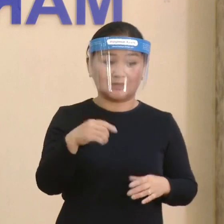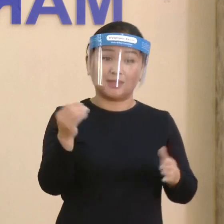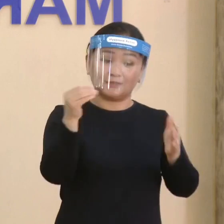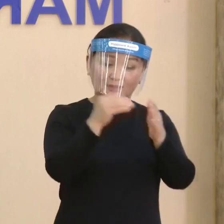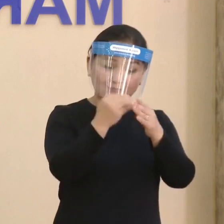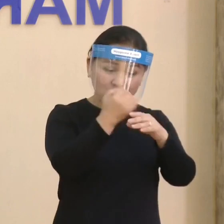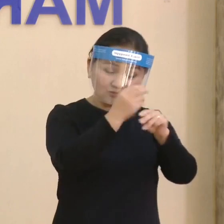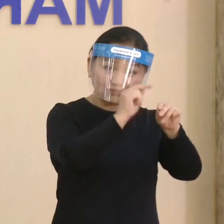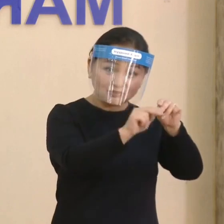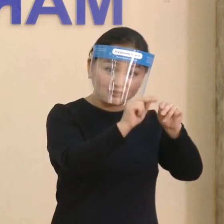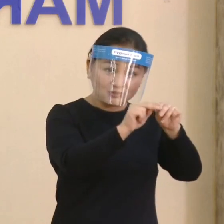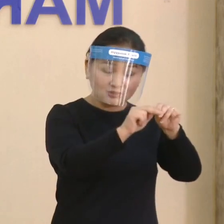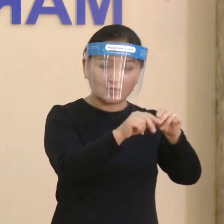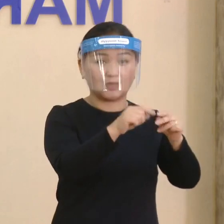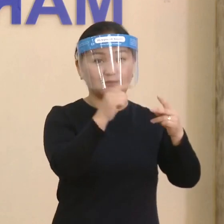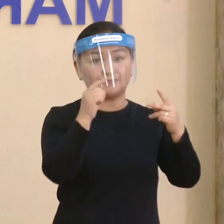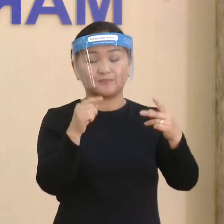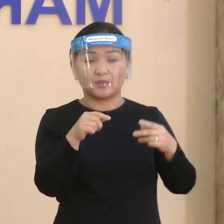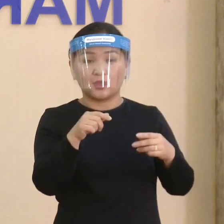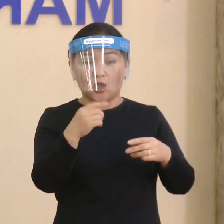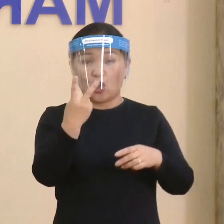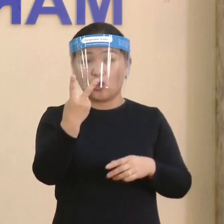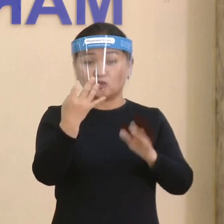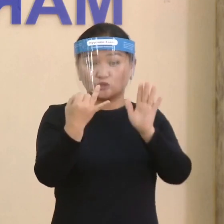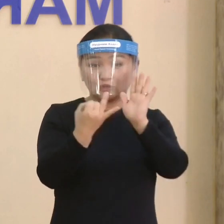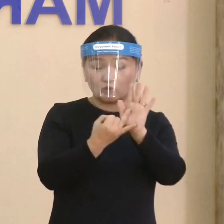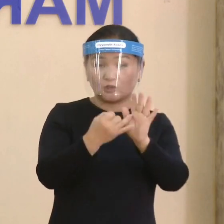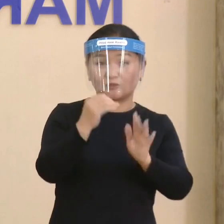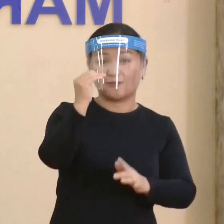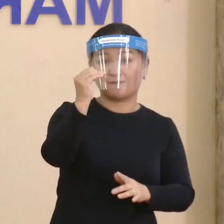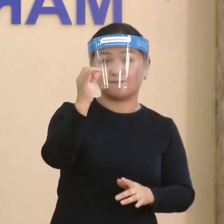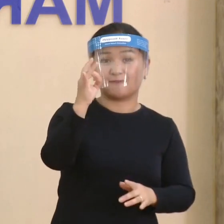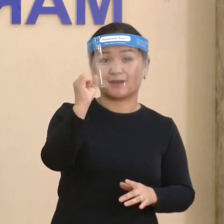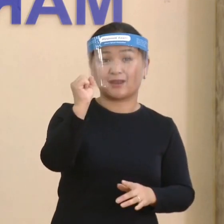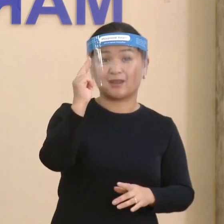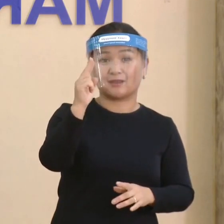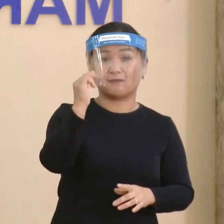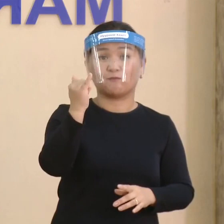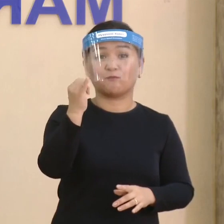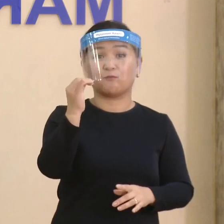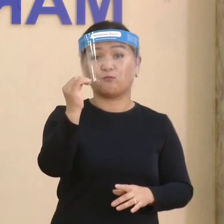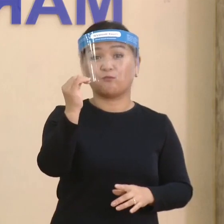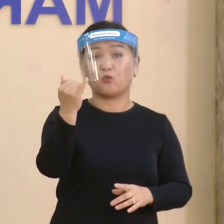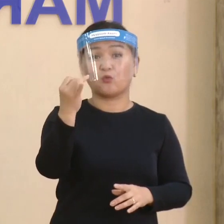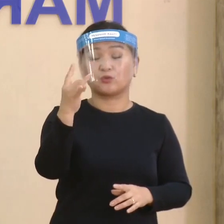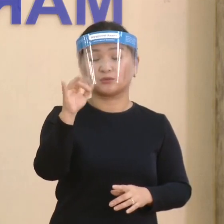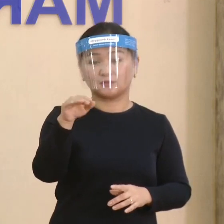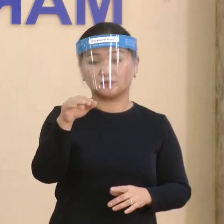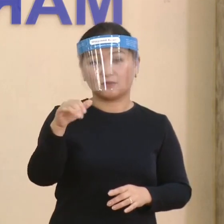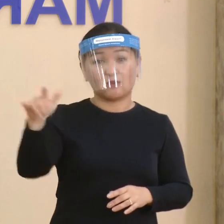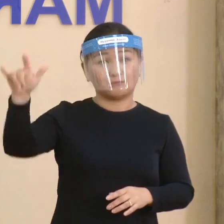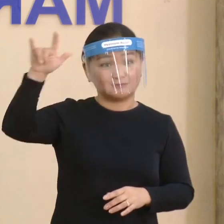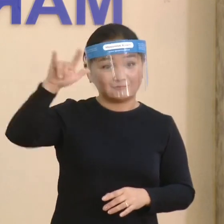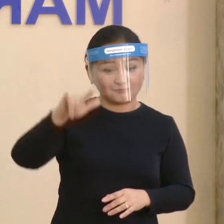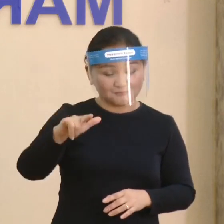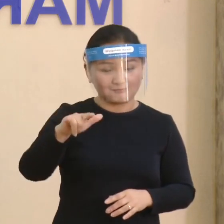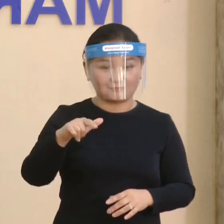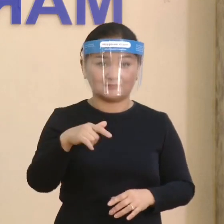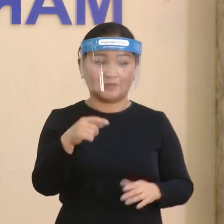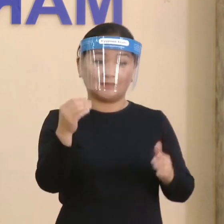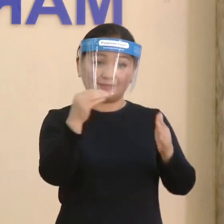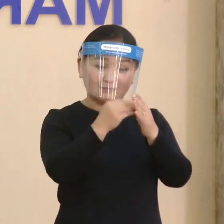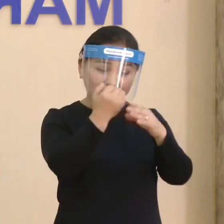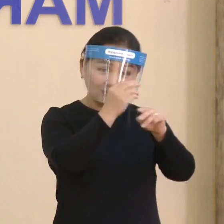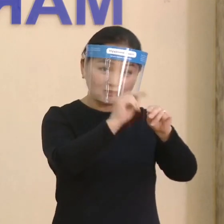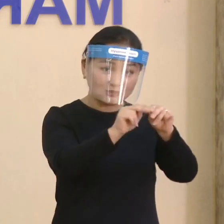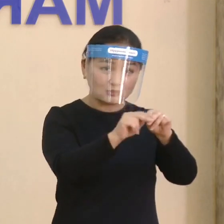давтан шинжилгээ. За мөн 27-нд Франкфуртын онгоцоор ирсэн зорчигчдын давтан шинжилгээ. За хөсөөтөд